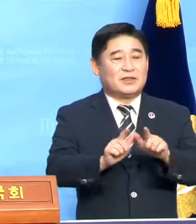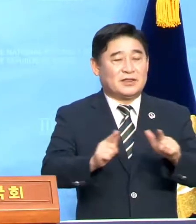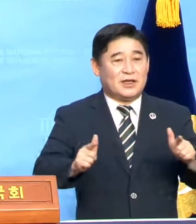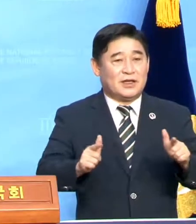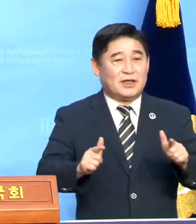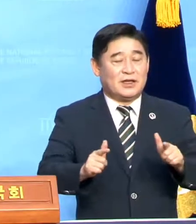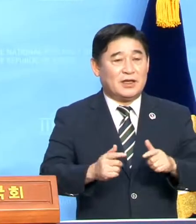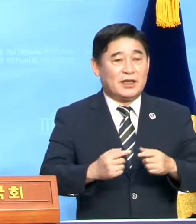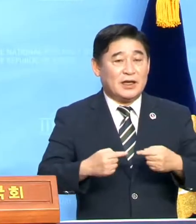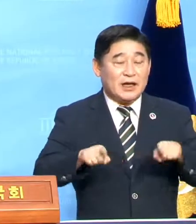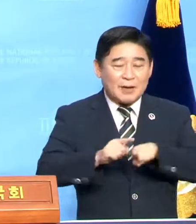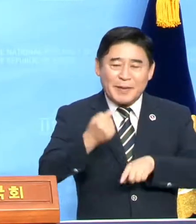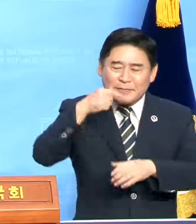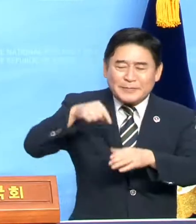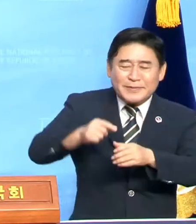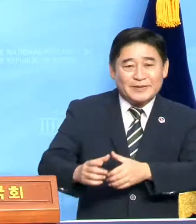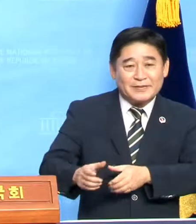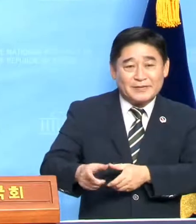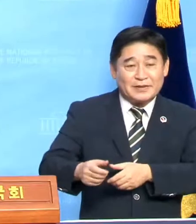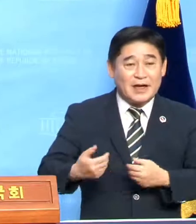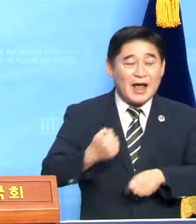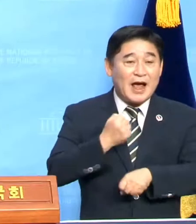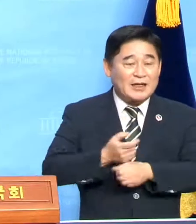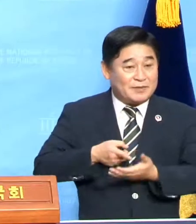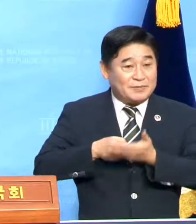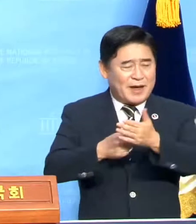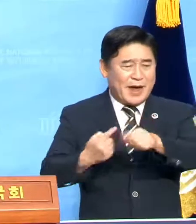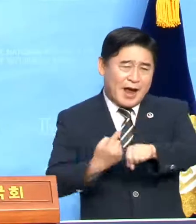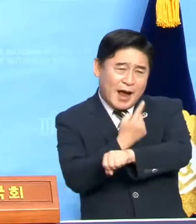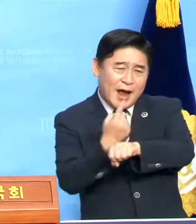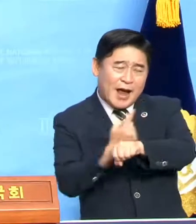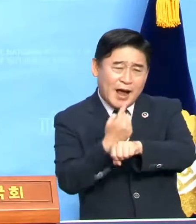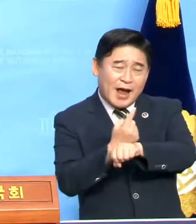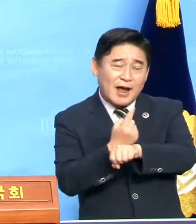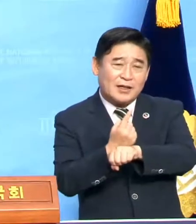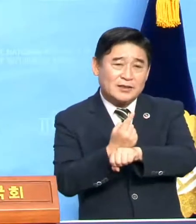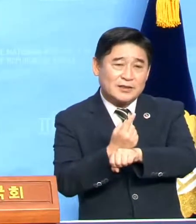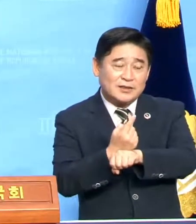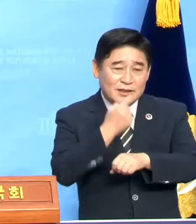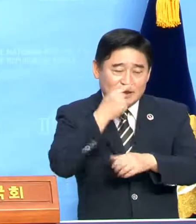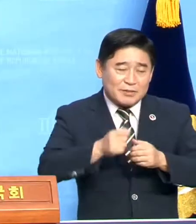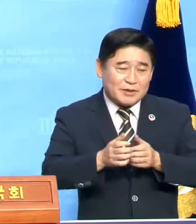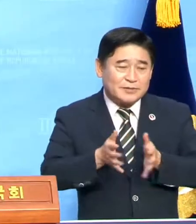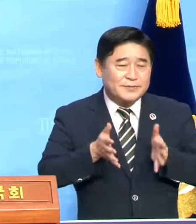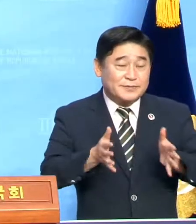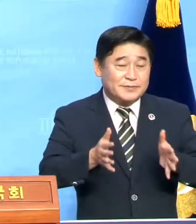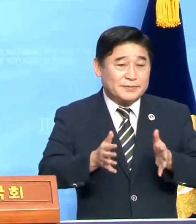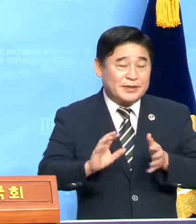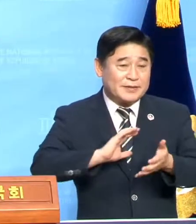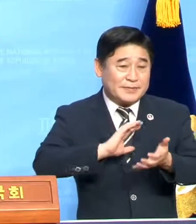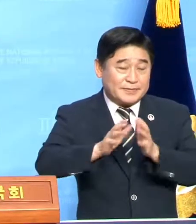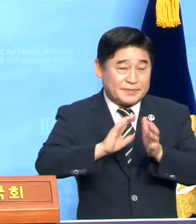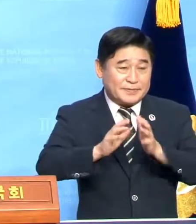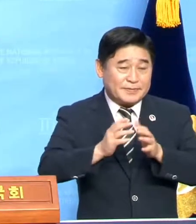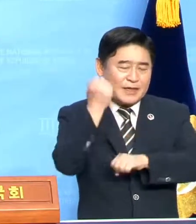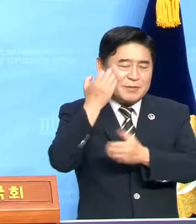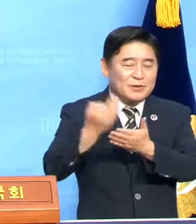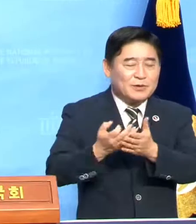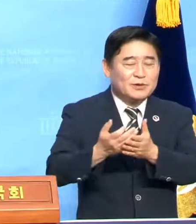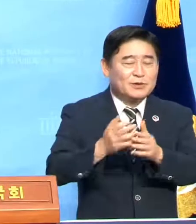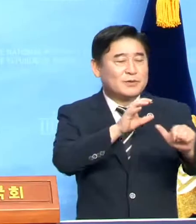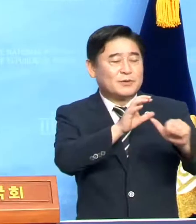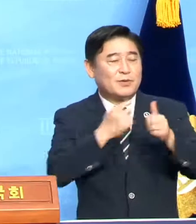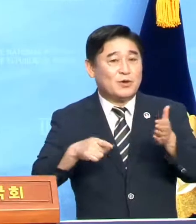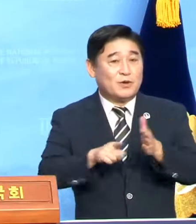티타임을 제안했습니다 약 1시간 이상 진행된 티 타임에서 기본소득 도입을 위해 각